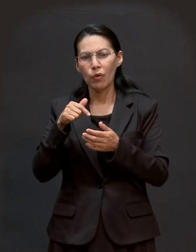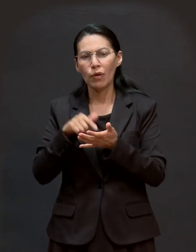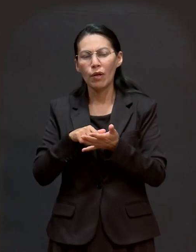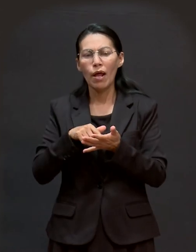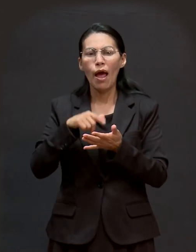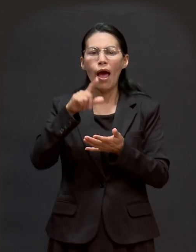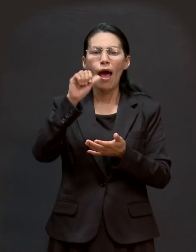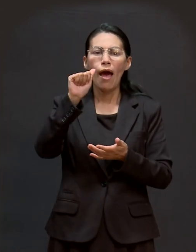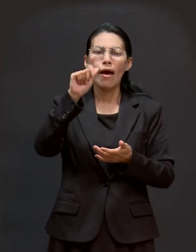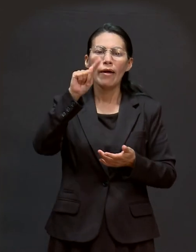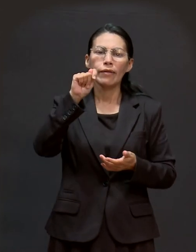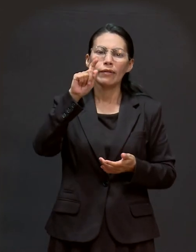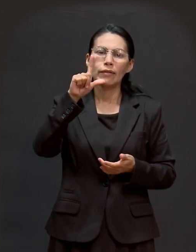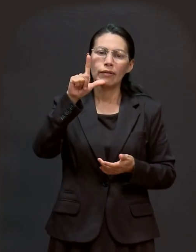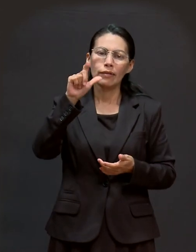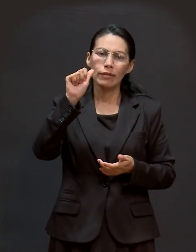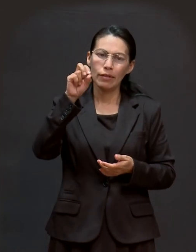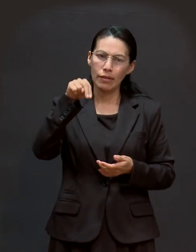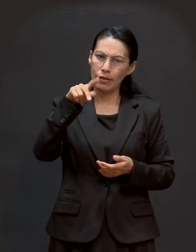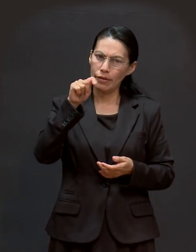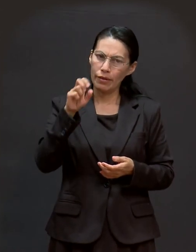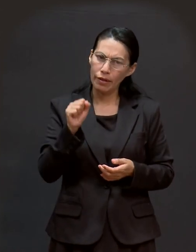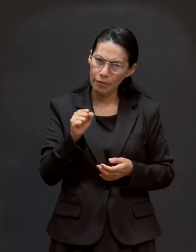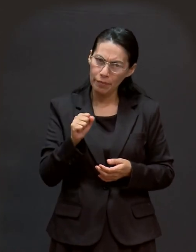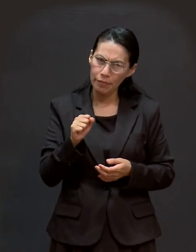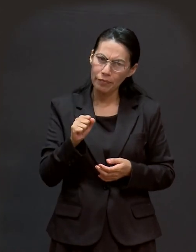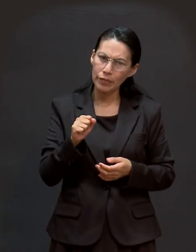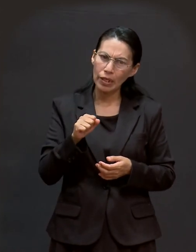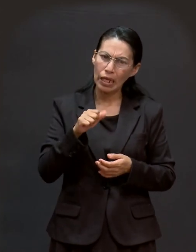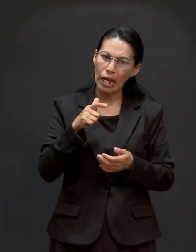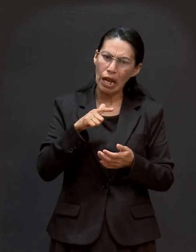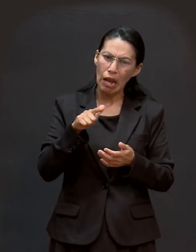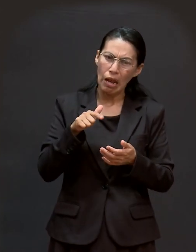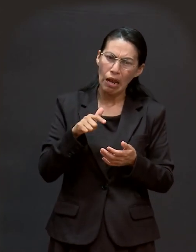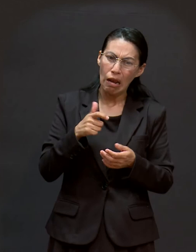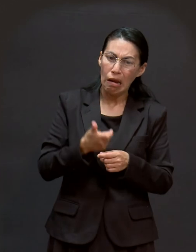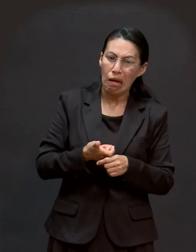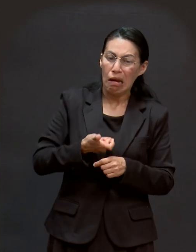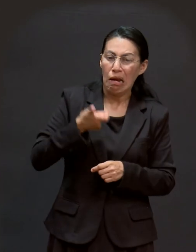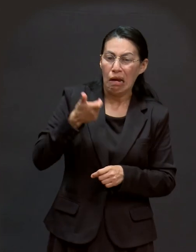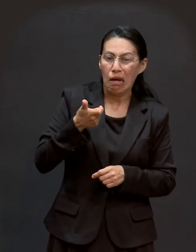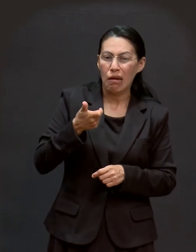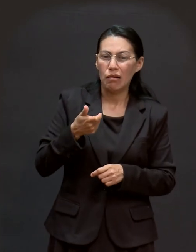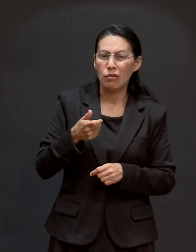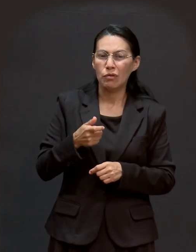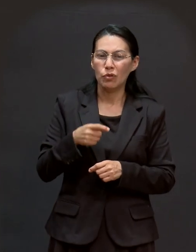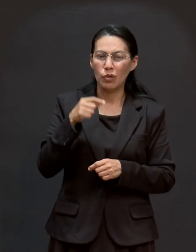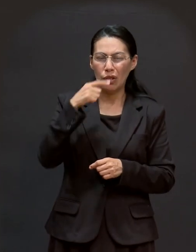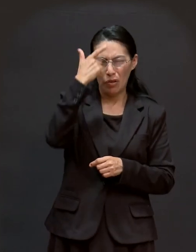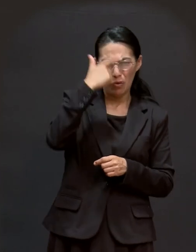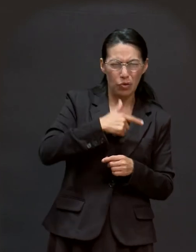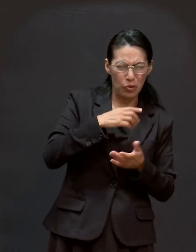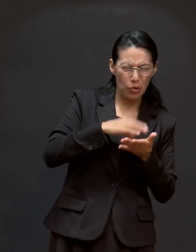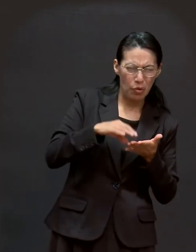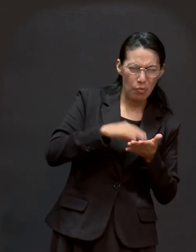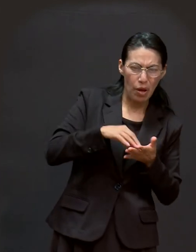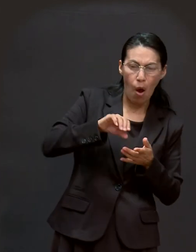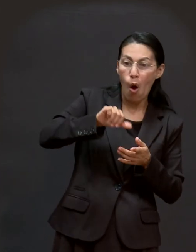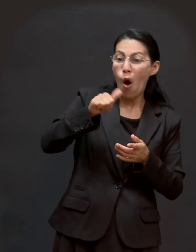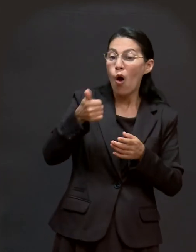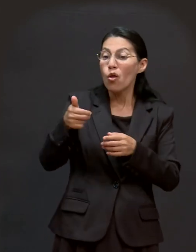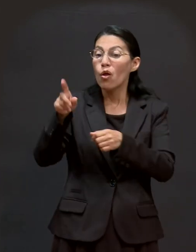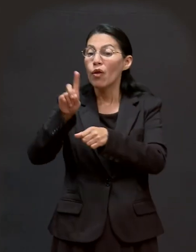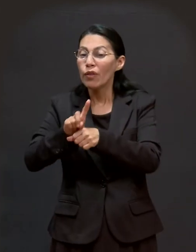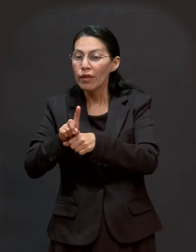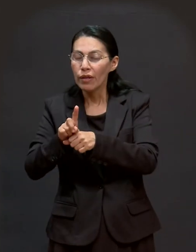en atlanta y había comprado el pasaje bastante claro por supuesto porque lo compré en la noche